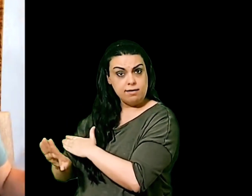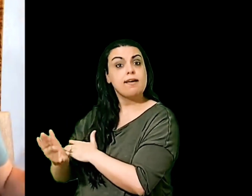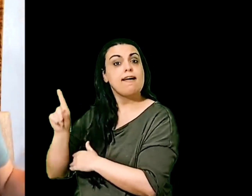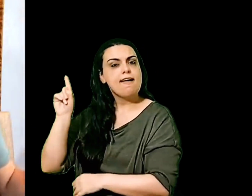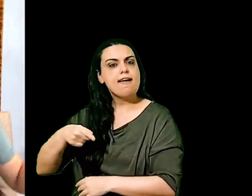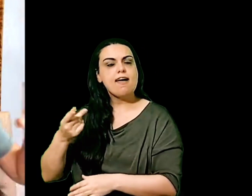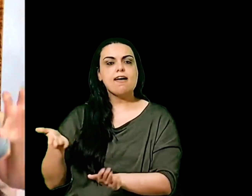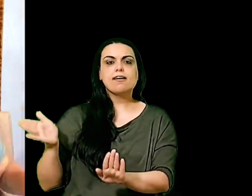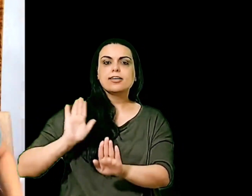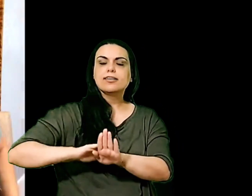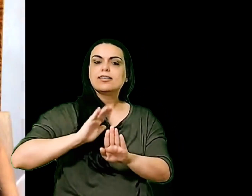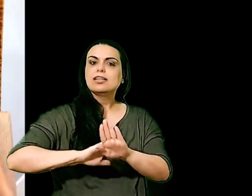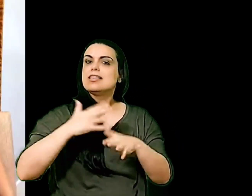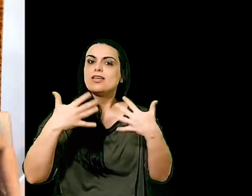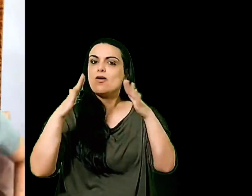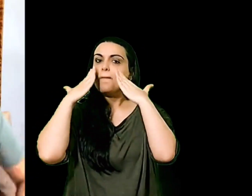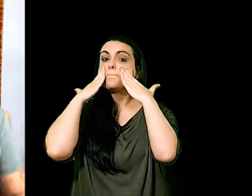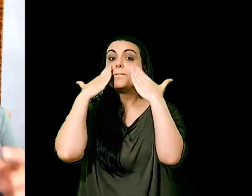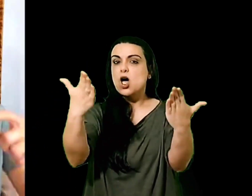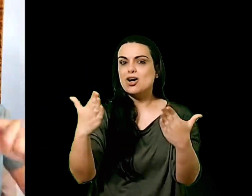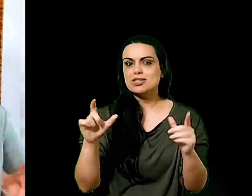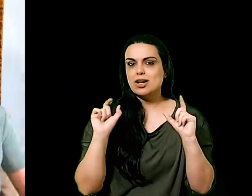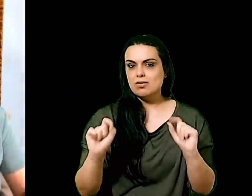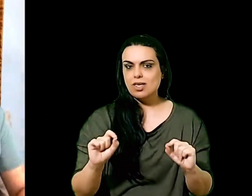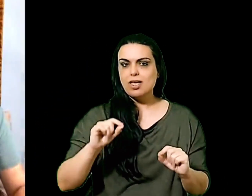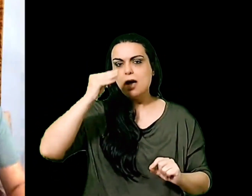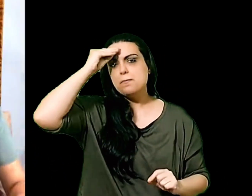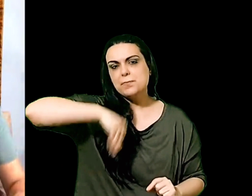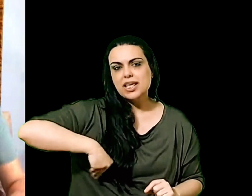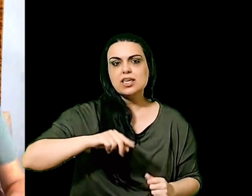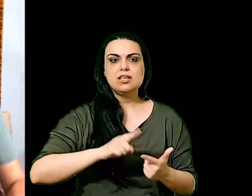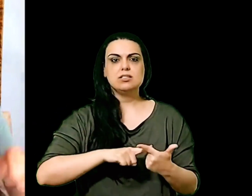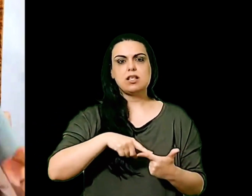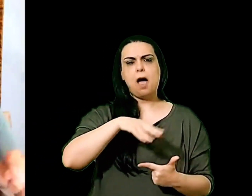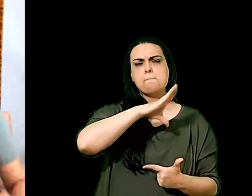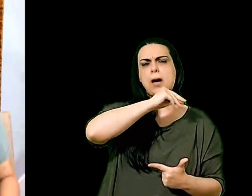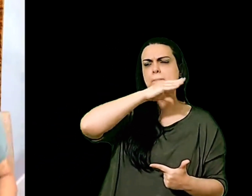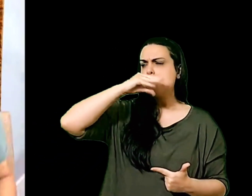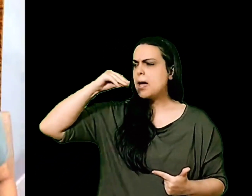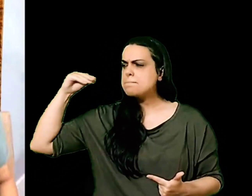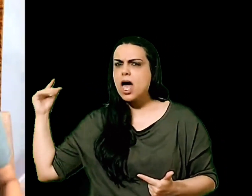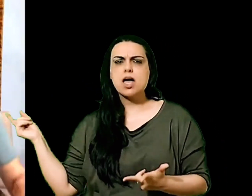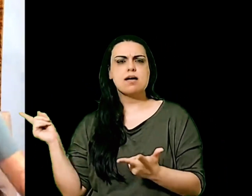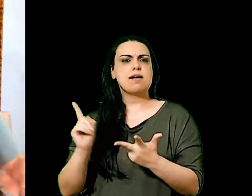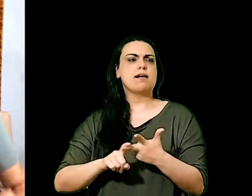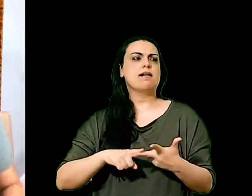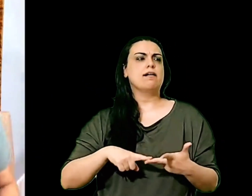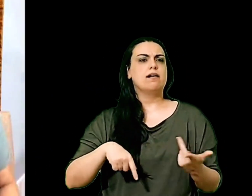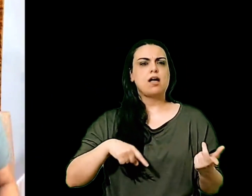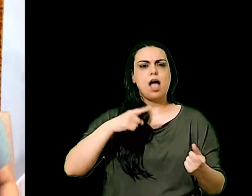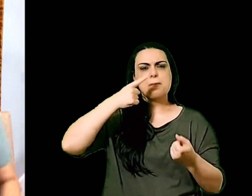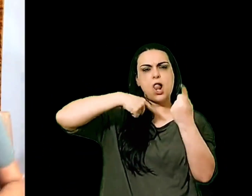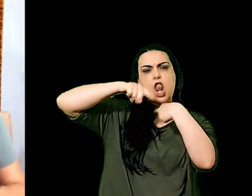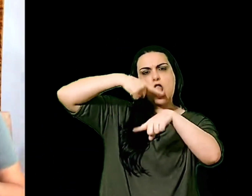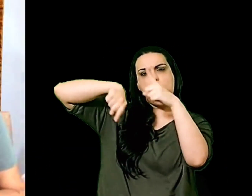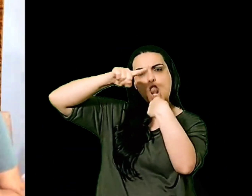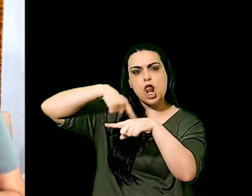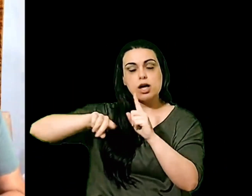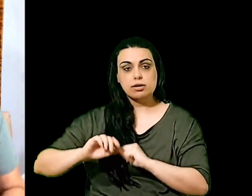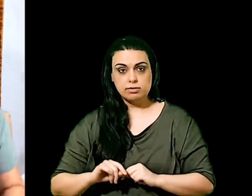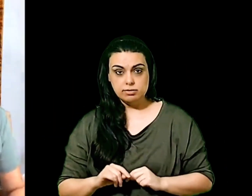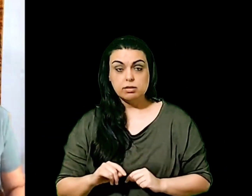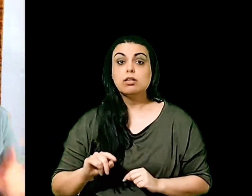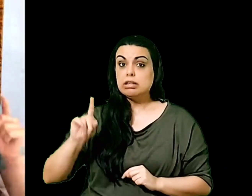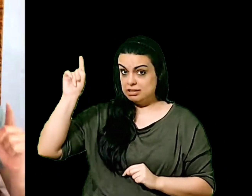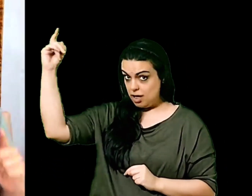não. Mas muitas vezes é um jeito da gente não maquiar uma procrastinação, uma preguiça. Deixa eu